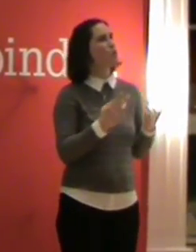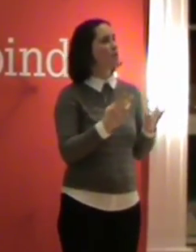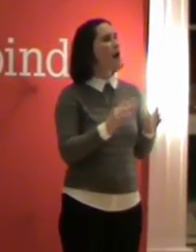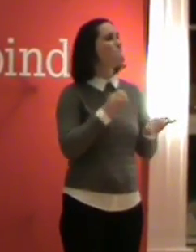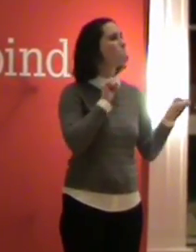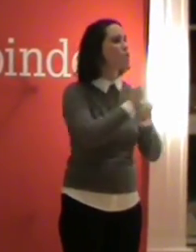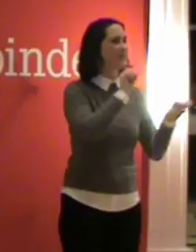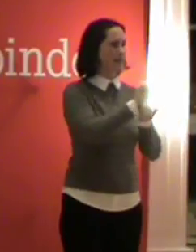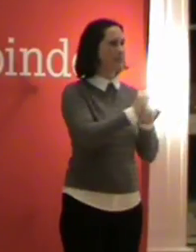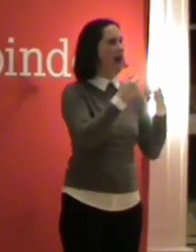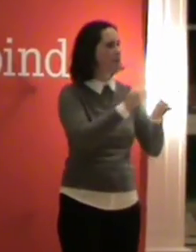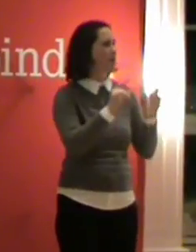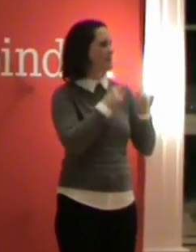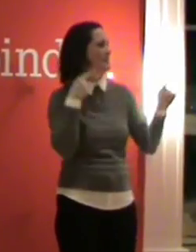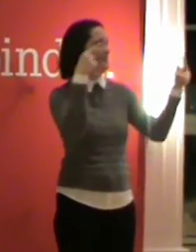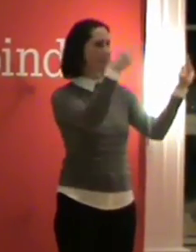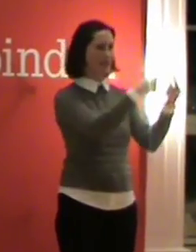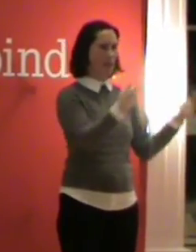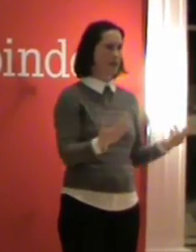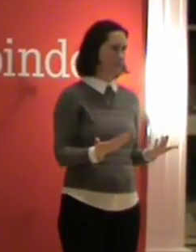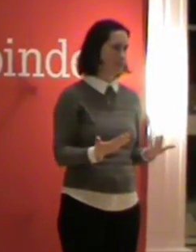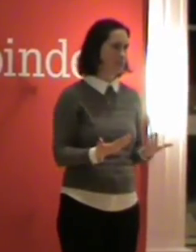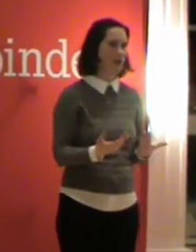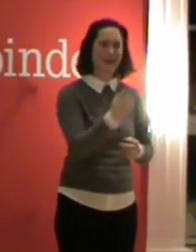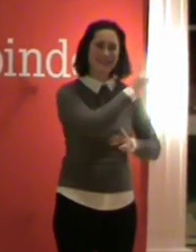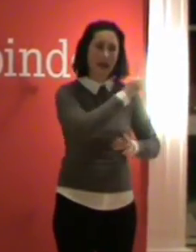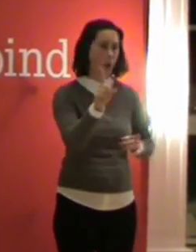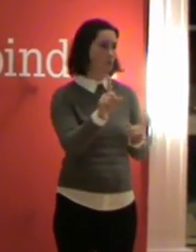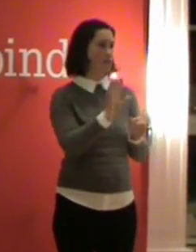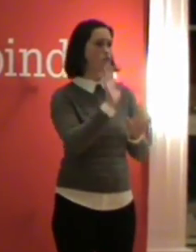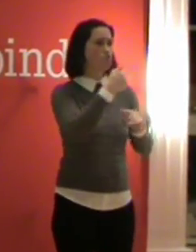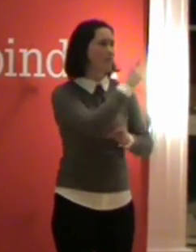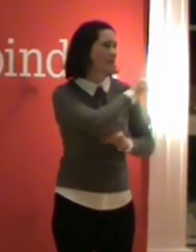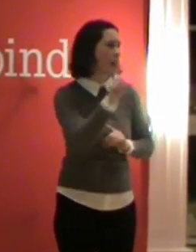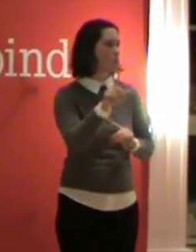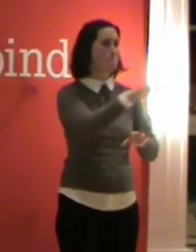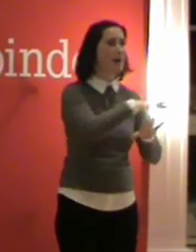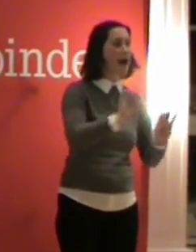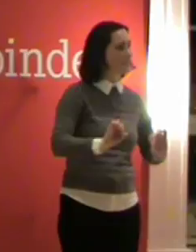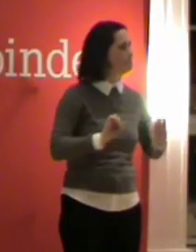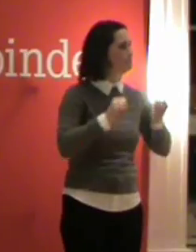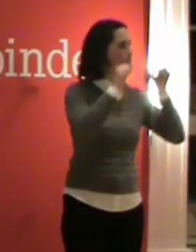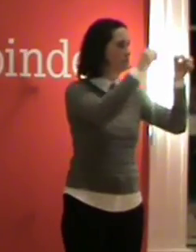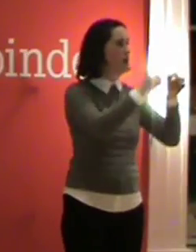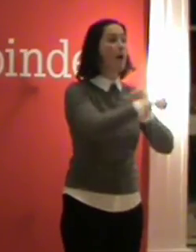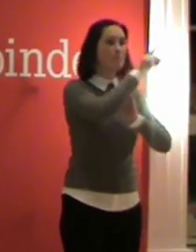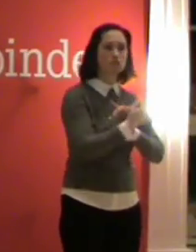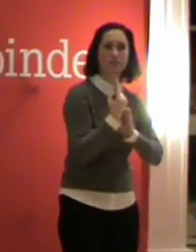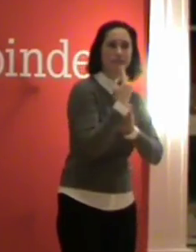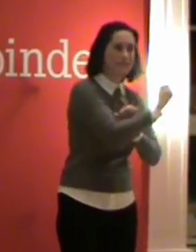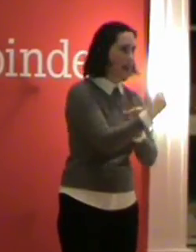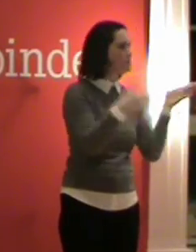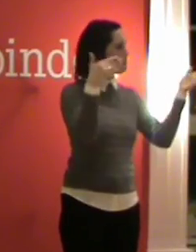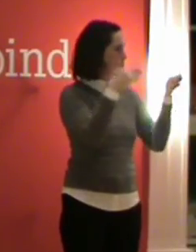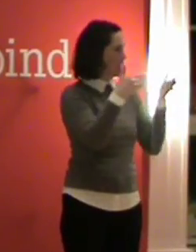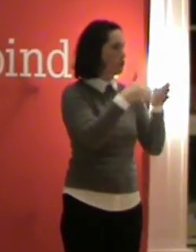des Protestes, sondern es engagieren sich Tausende und Abertausende in diesen Bereichen, sowohl Menschen, die selbst